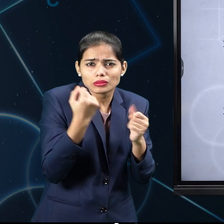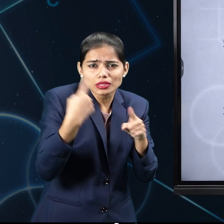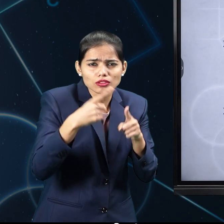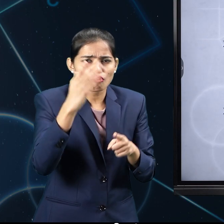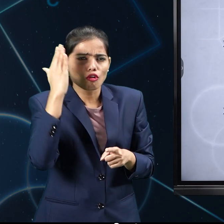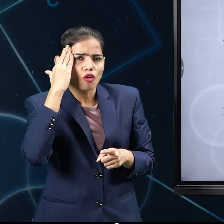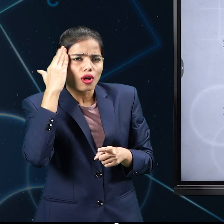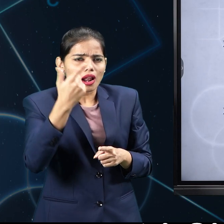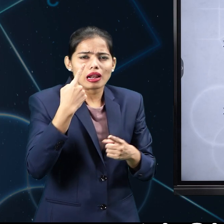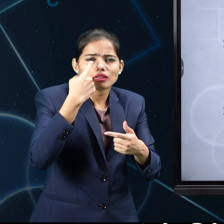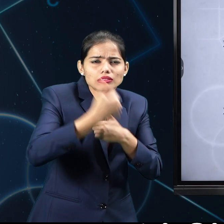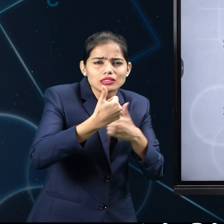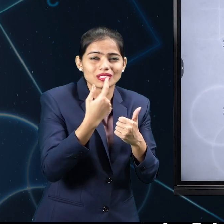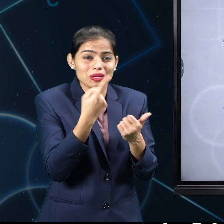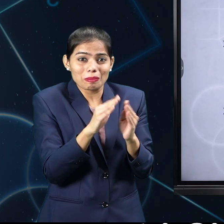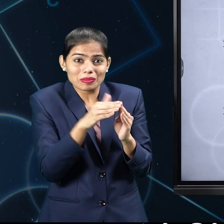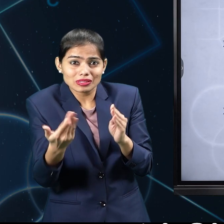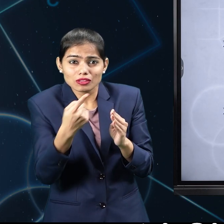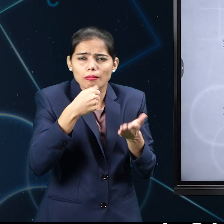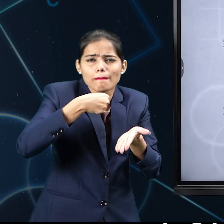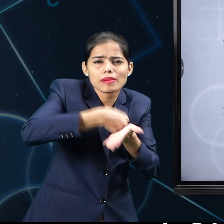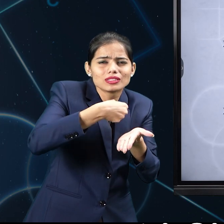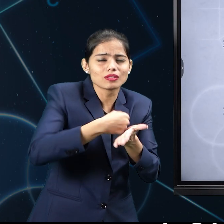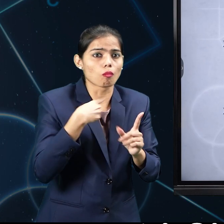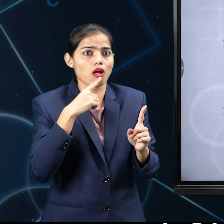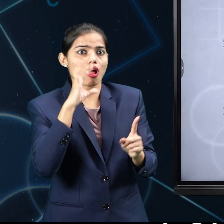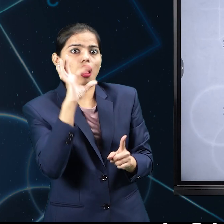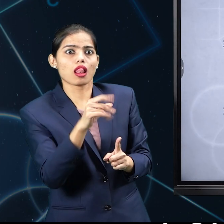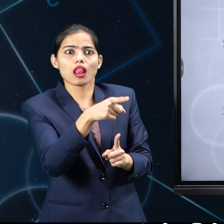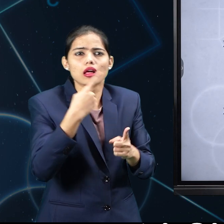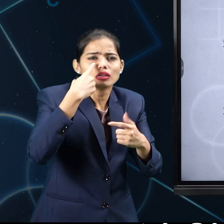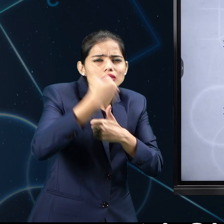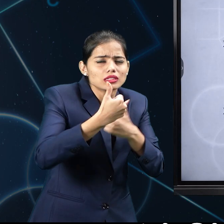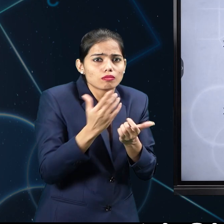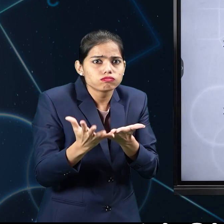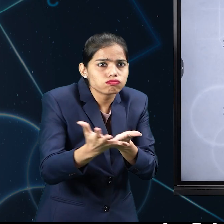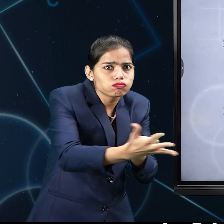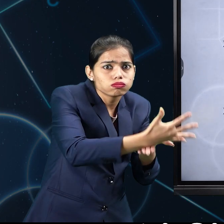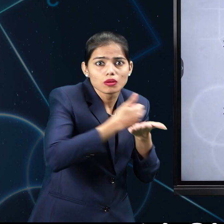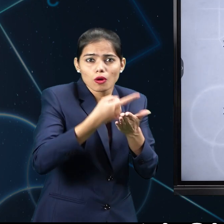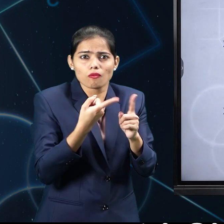माहिती वास्तविक घटनेवरील निरीक्षणे किंवा पूर्वीच्या नोंदीवर आधारित असते.